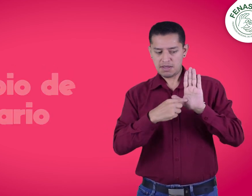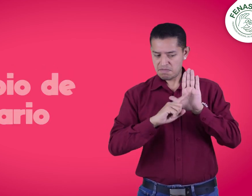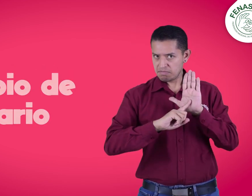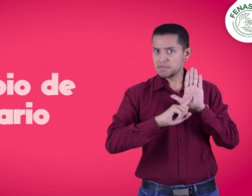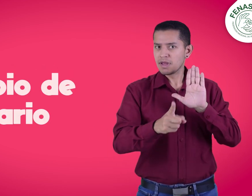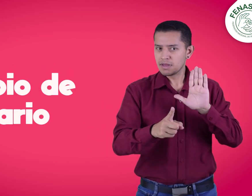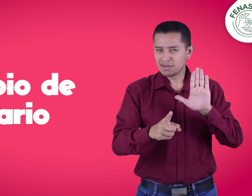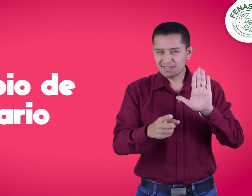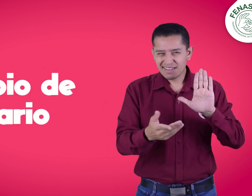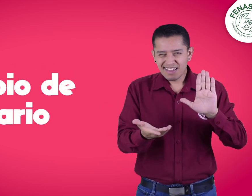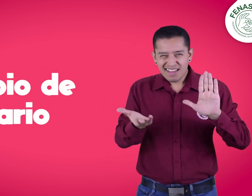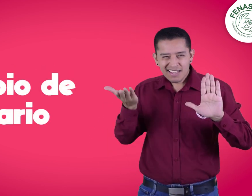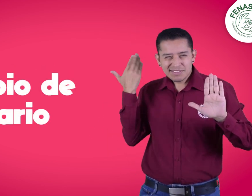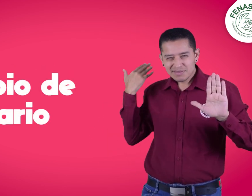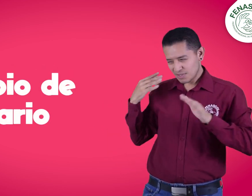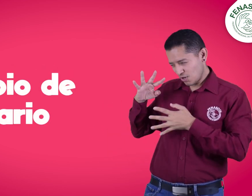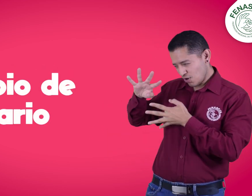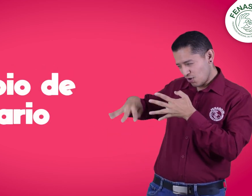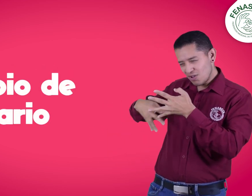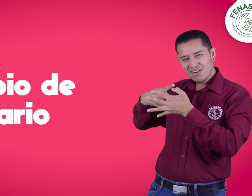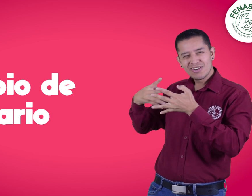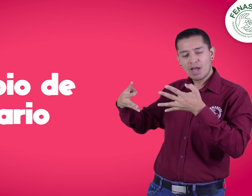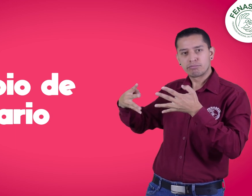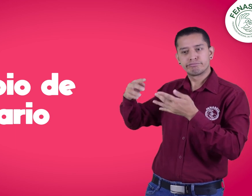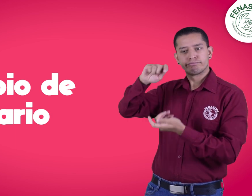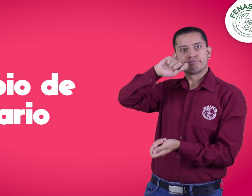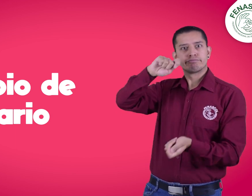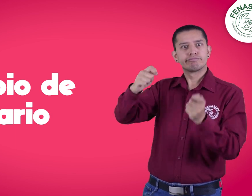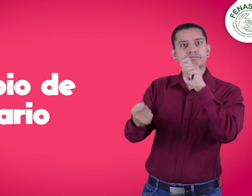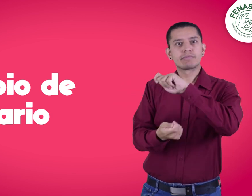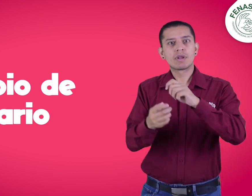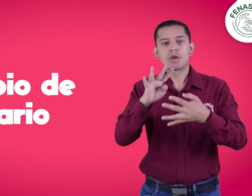debe contar con servicios en los siguientes horarios